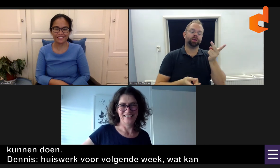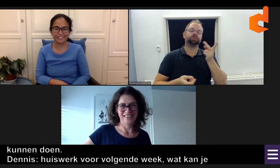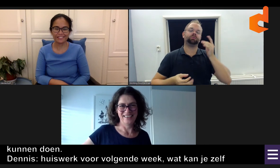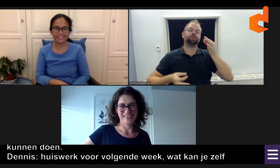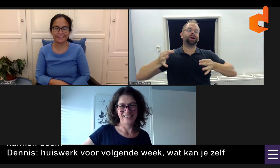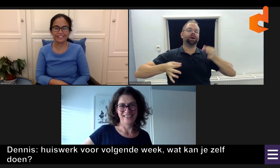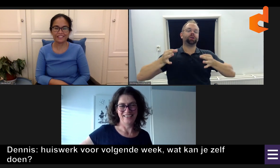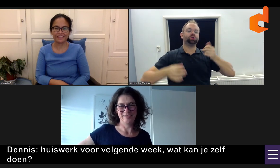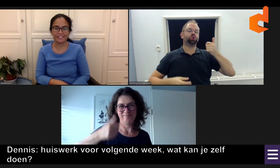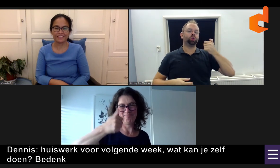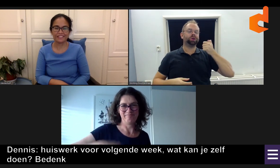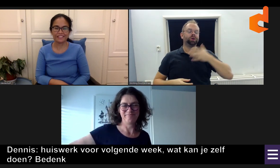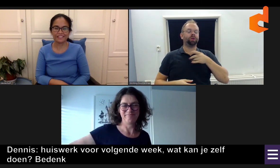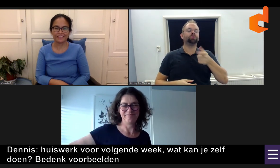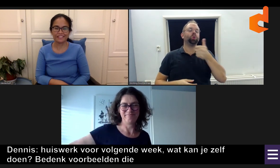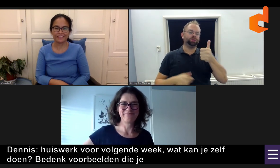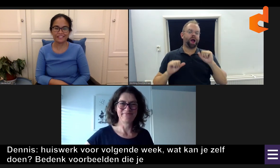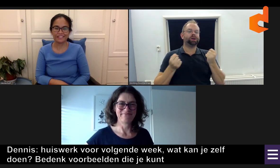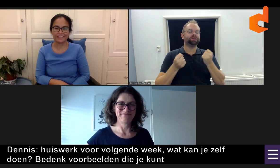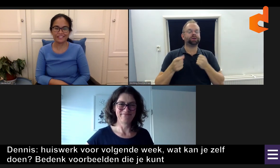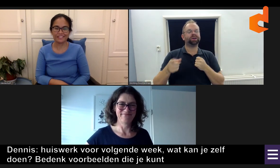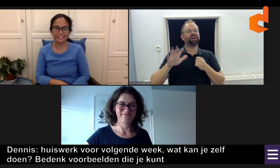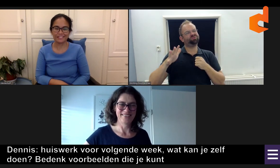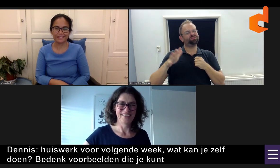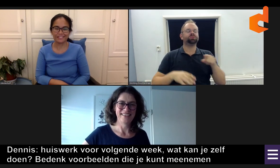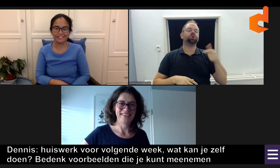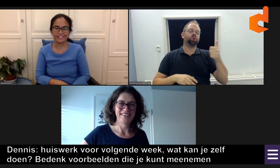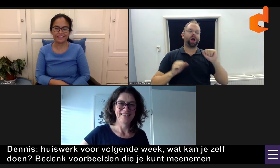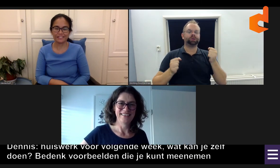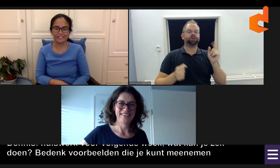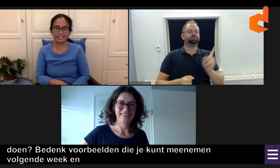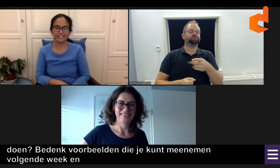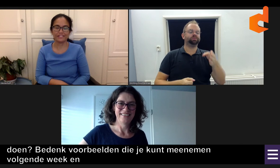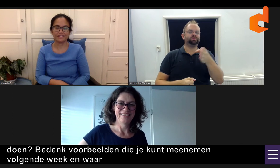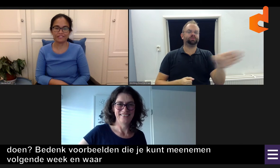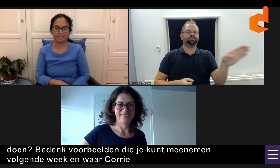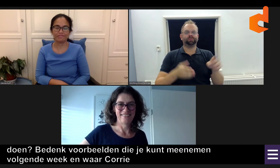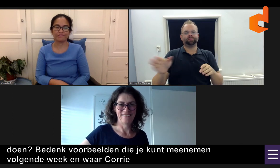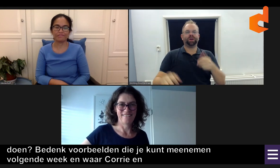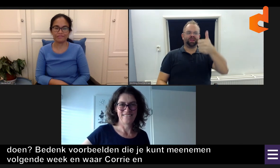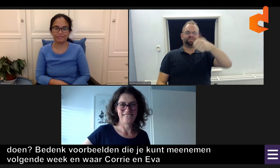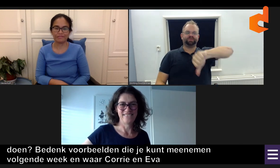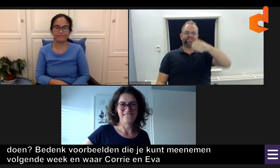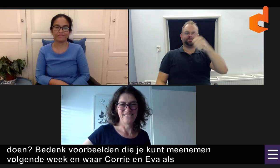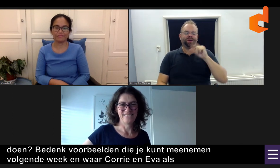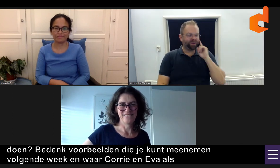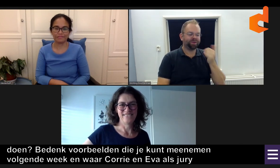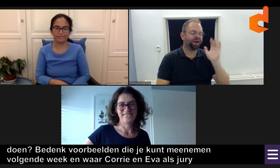die je volgende week kan meenemen, waar dan Corrie en Eva als jury een uitspraak over kunnen doen, zodat we een beetje